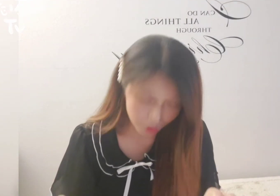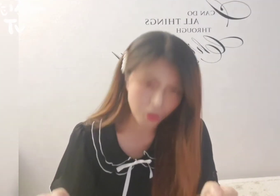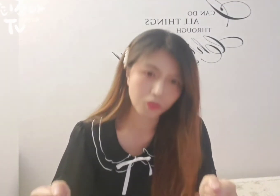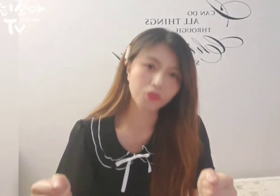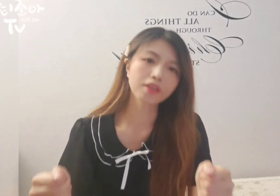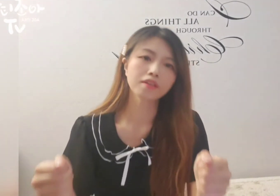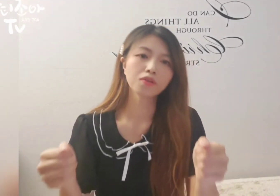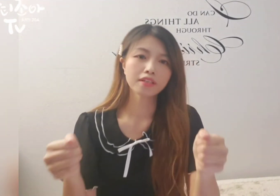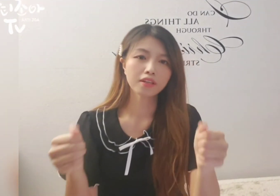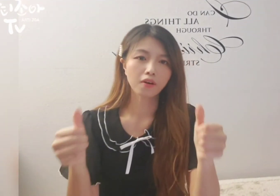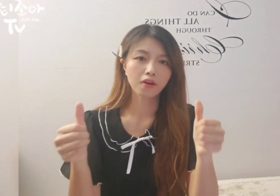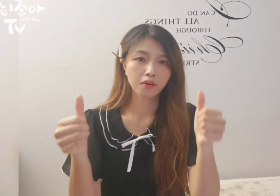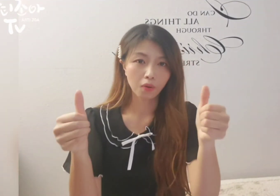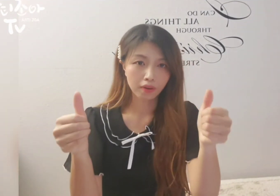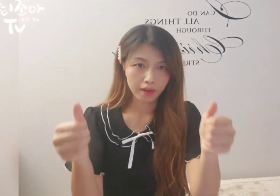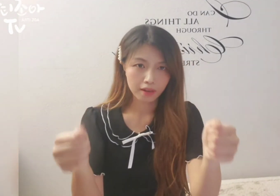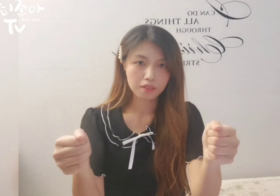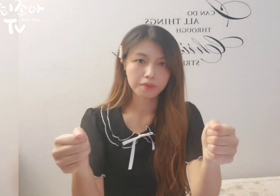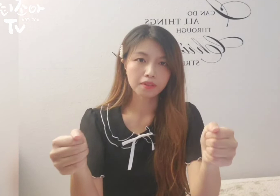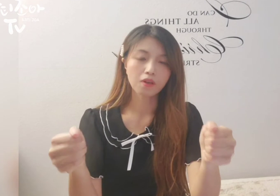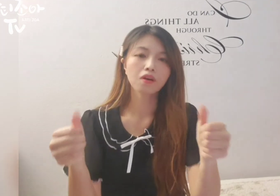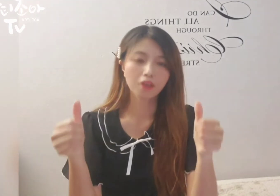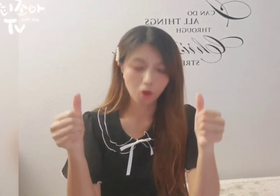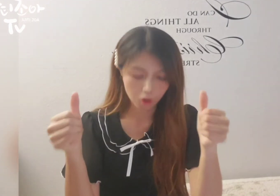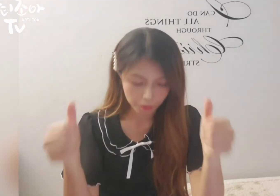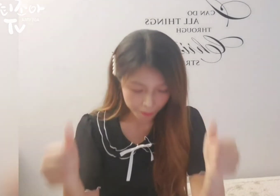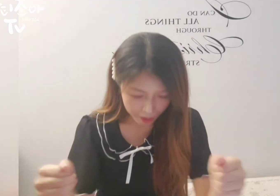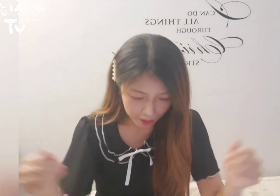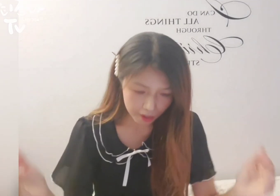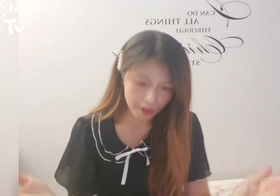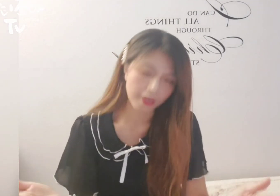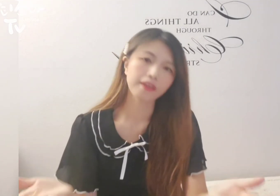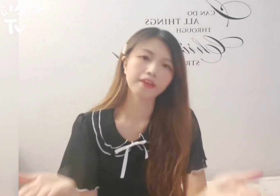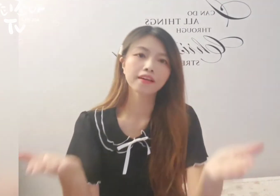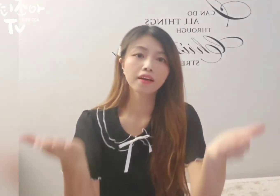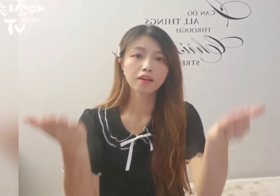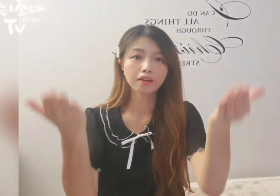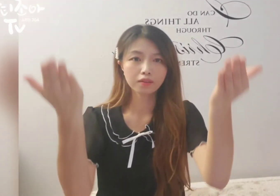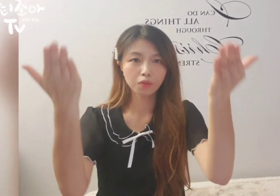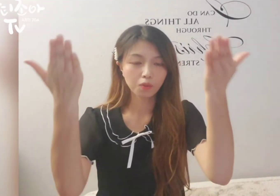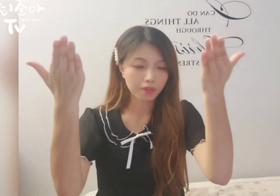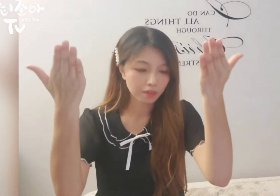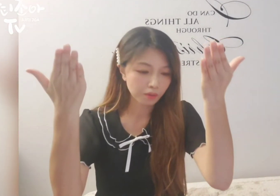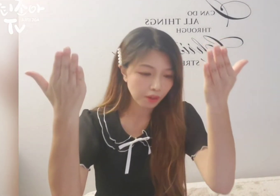숙이시는 거예요 이렇게 하시면서 경배해 손 올리시고요